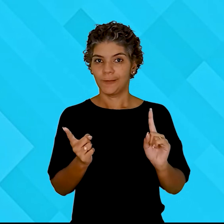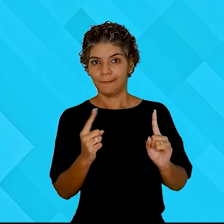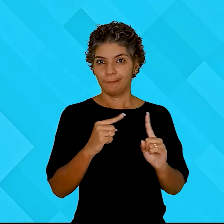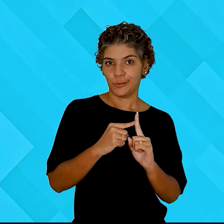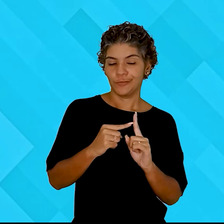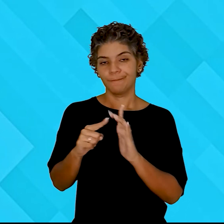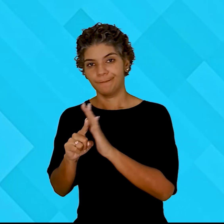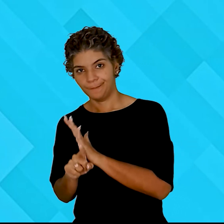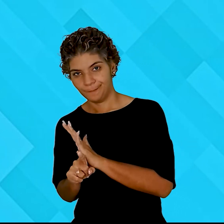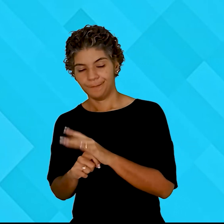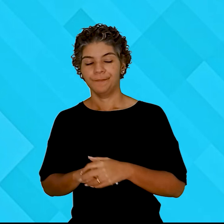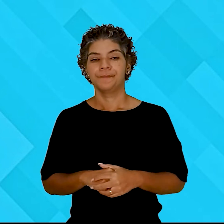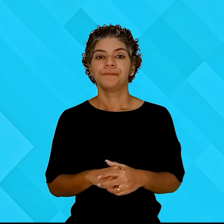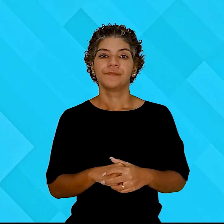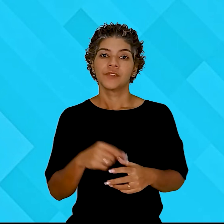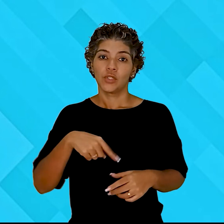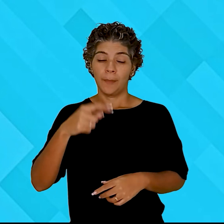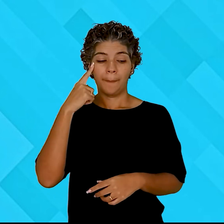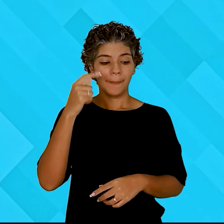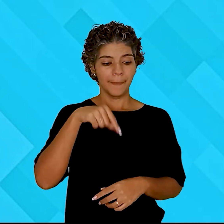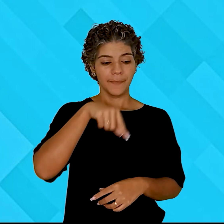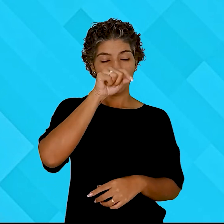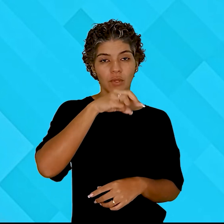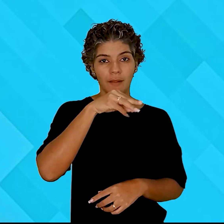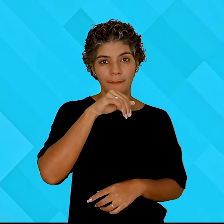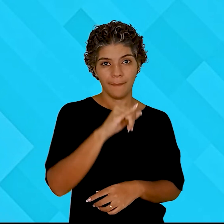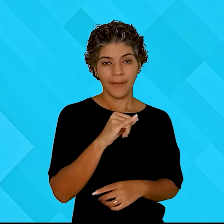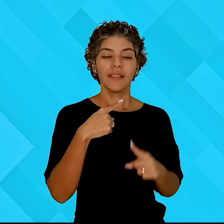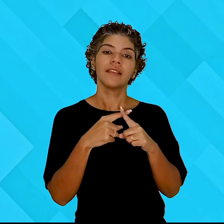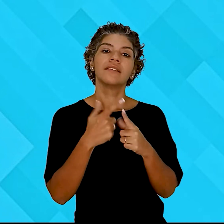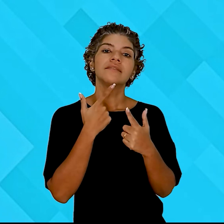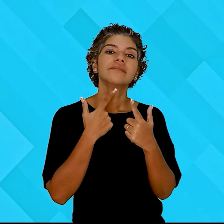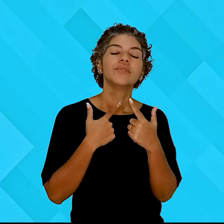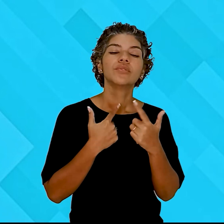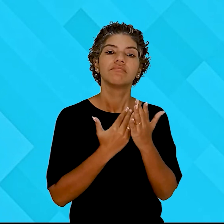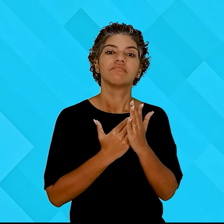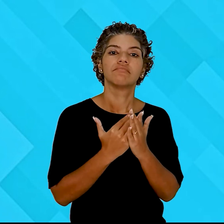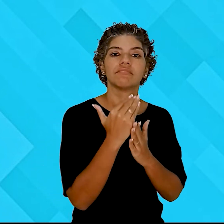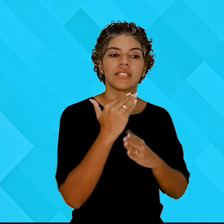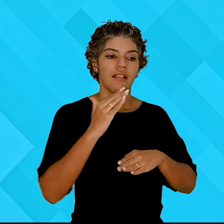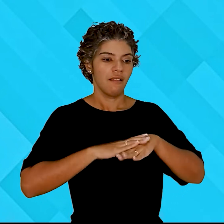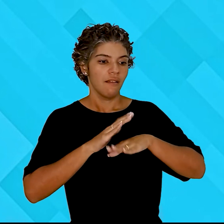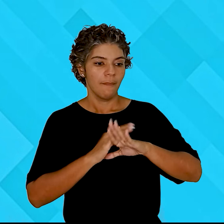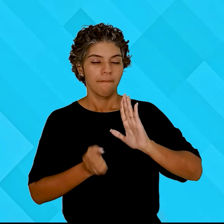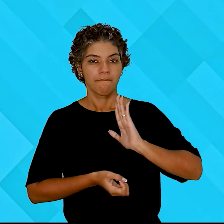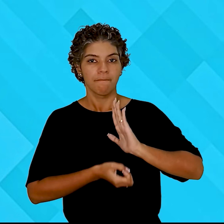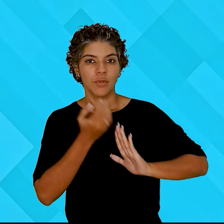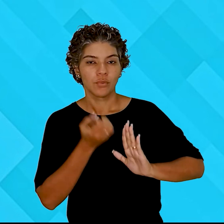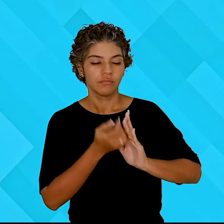pelo MEI porque eu tenho vontade de começar a minha produtora, tenho vontade de começar o meu serviço, oferecer meu serviço de produção de